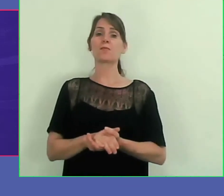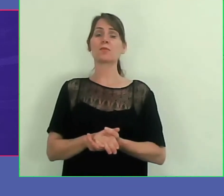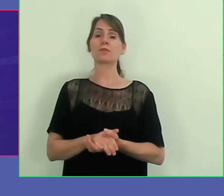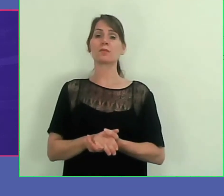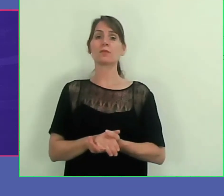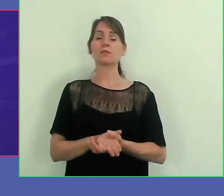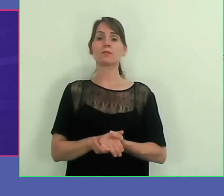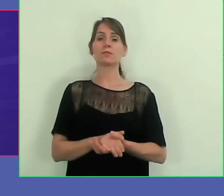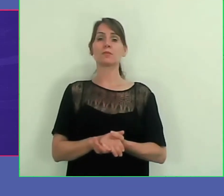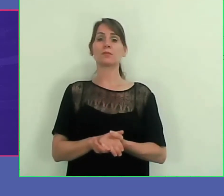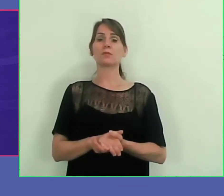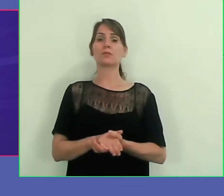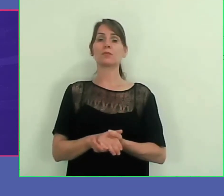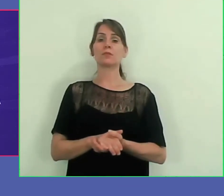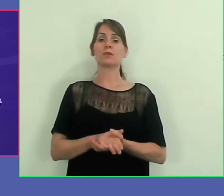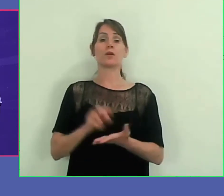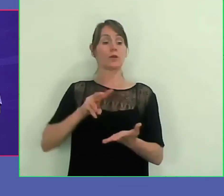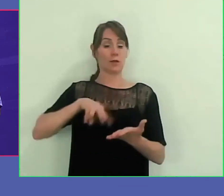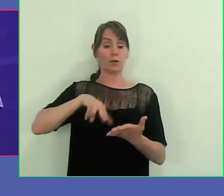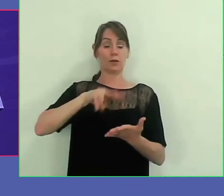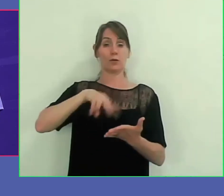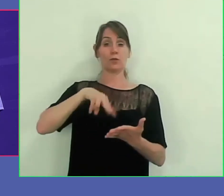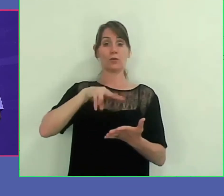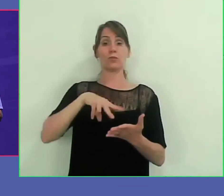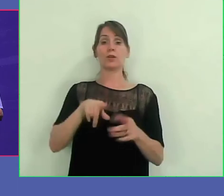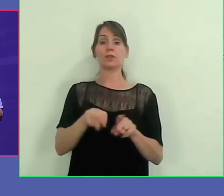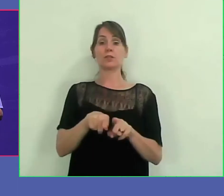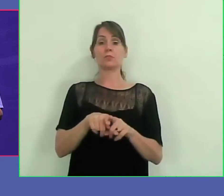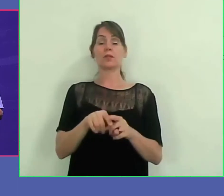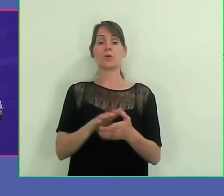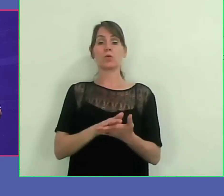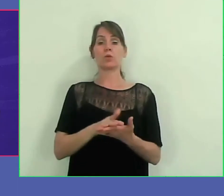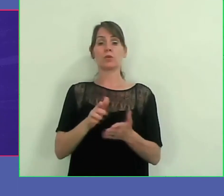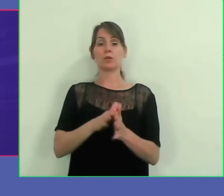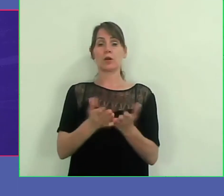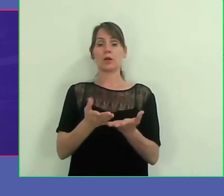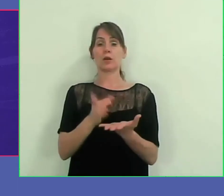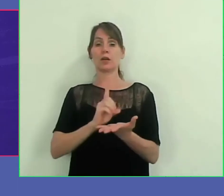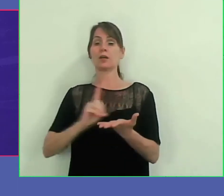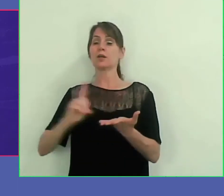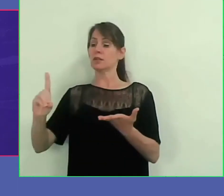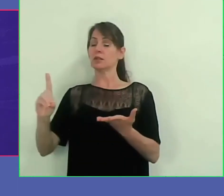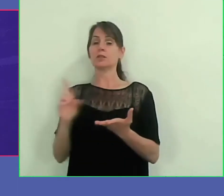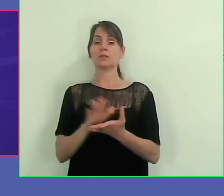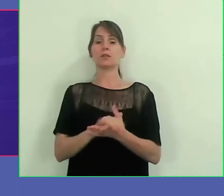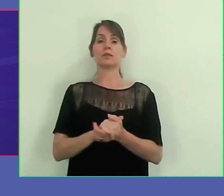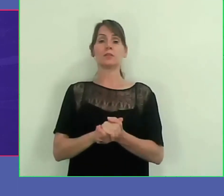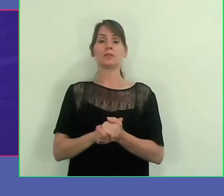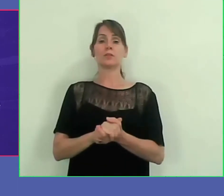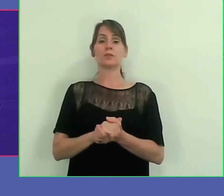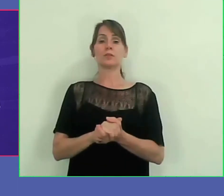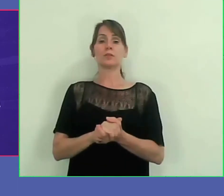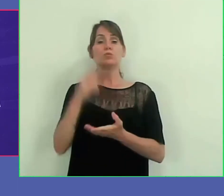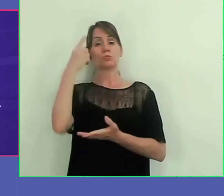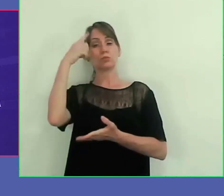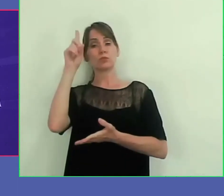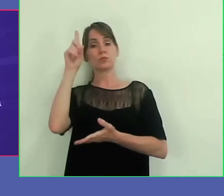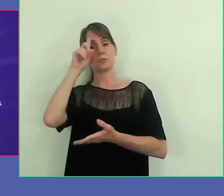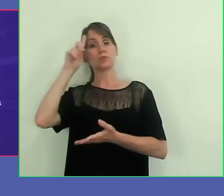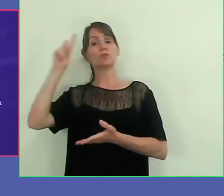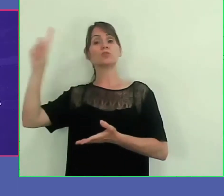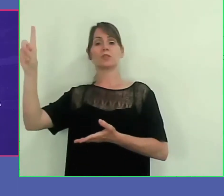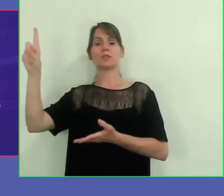Eu vou ler também na King James atualizada. Ele diz assim: nos últimos dias sobrevirão